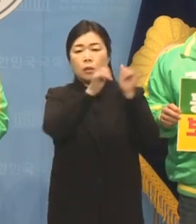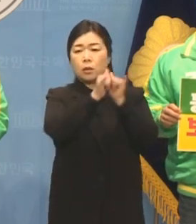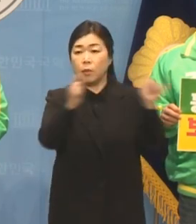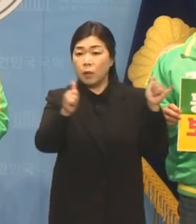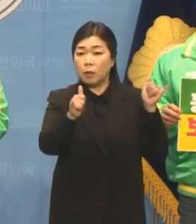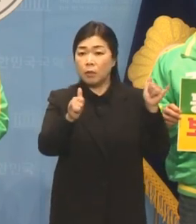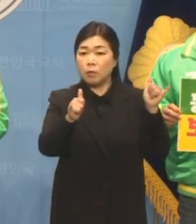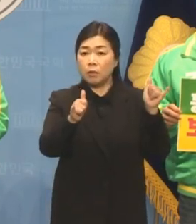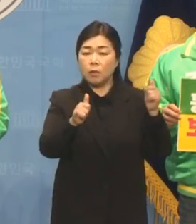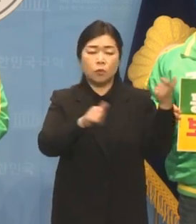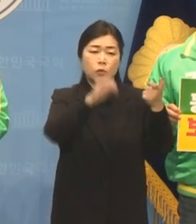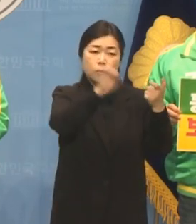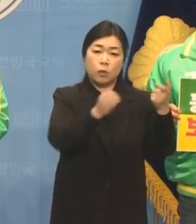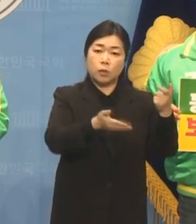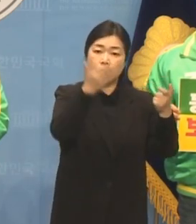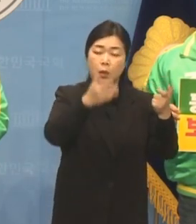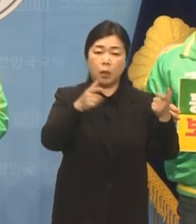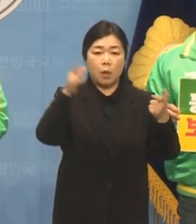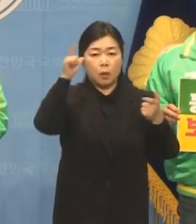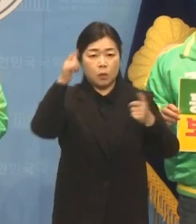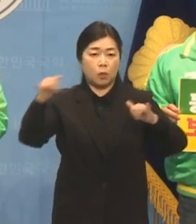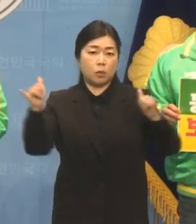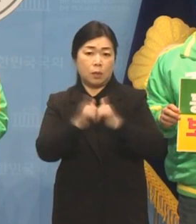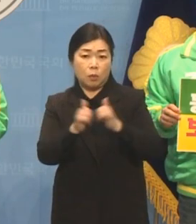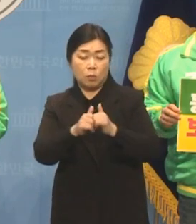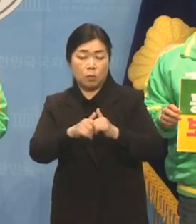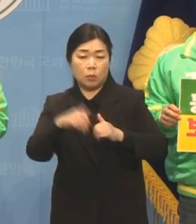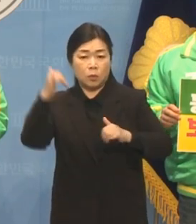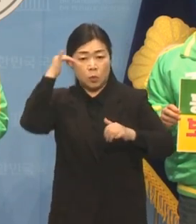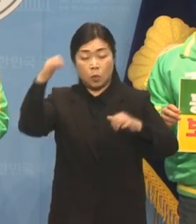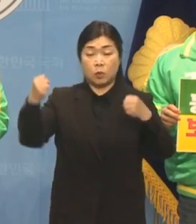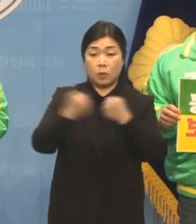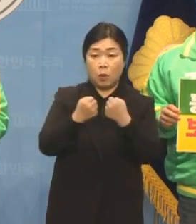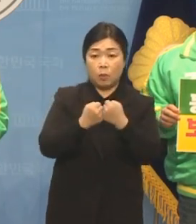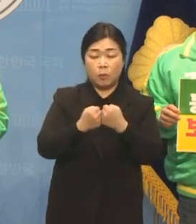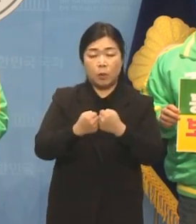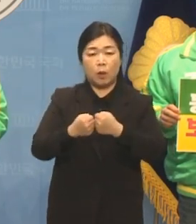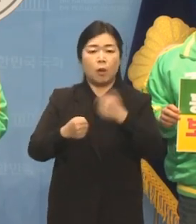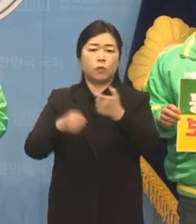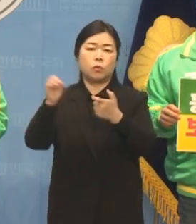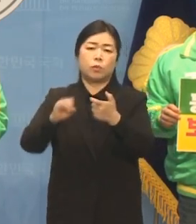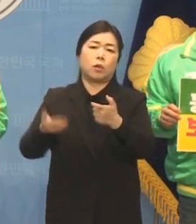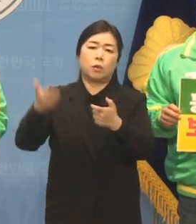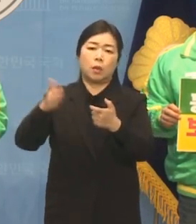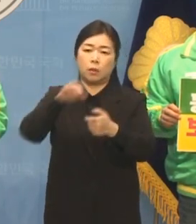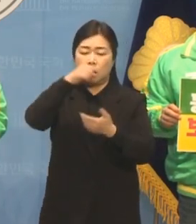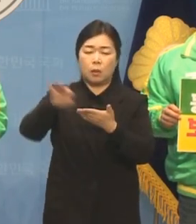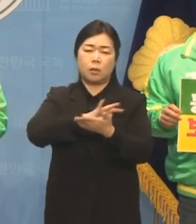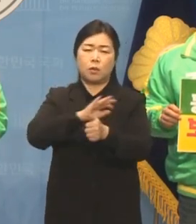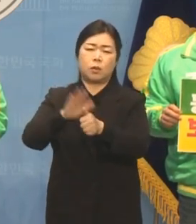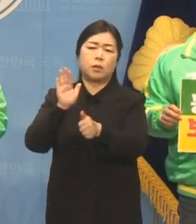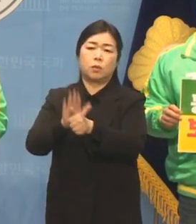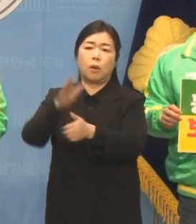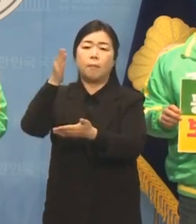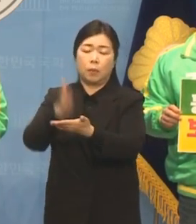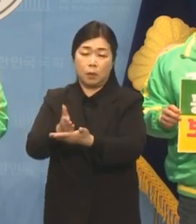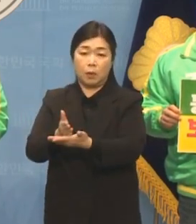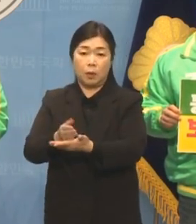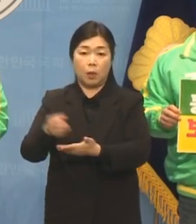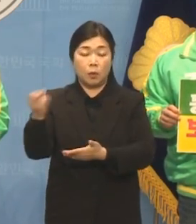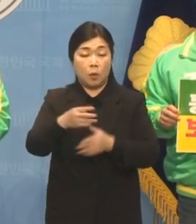지원을 반대했고 동물 이용 축제 관련 인식조사에서 응답자의 77%가 동물 복지를